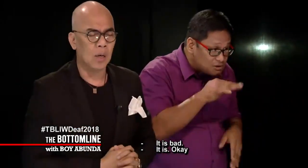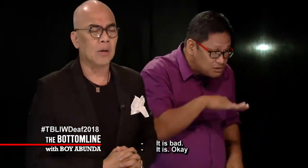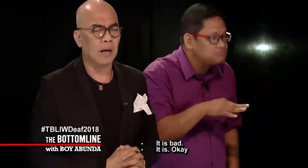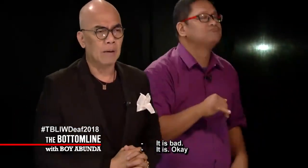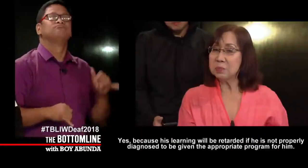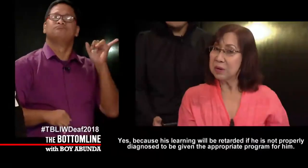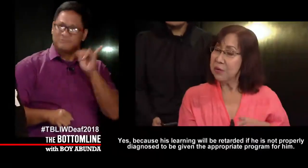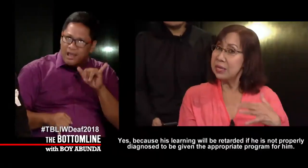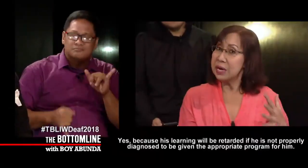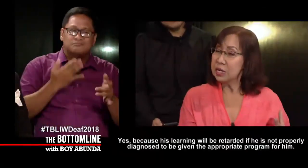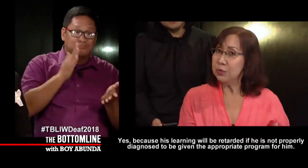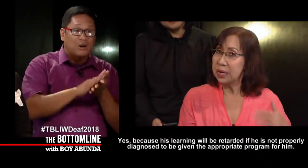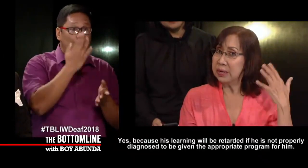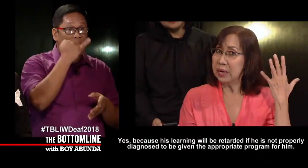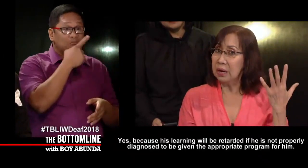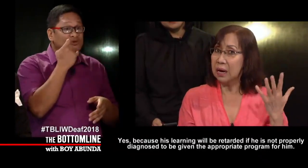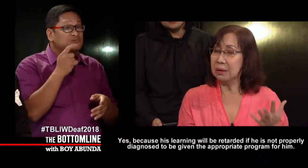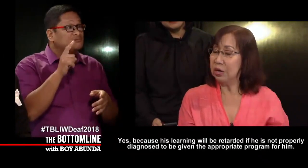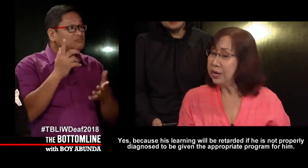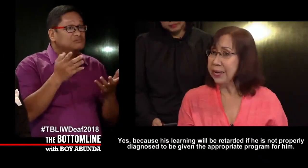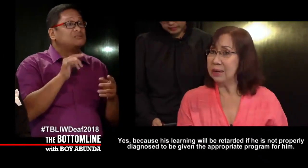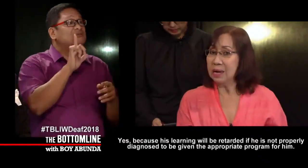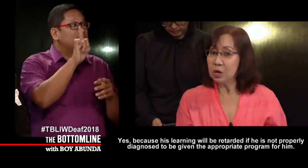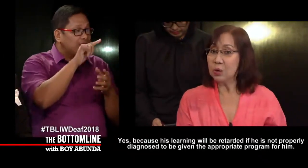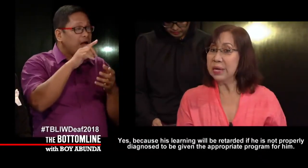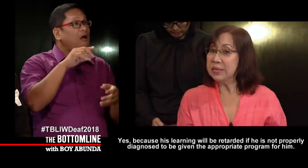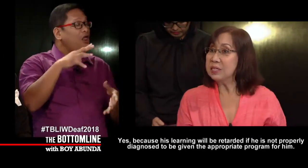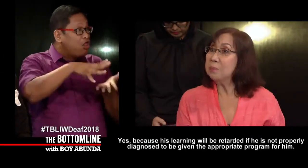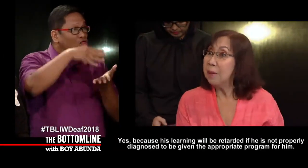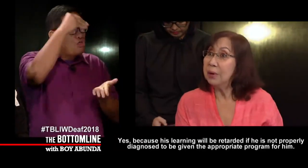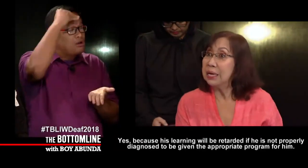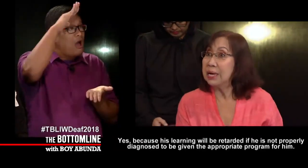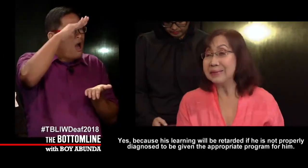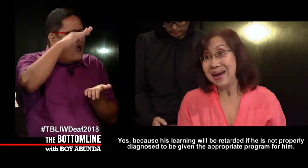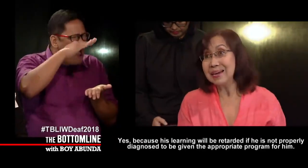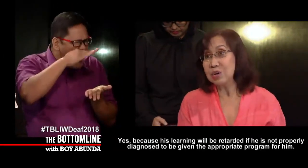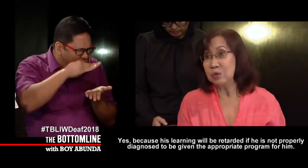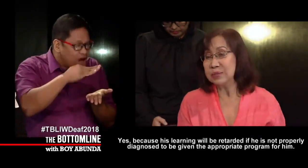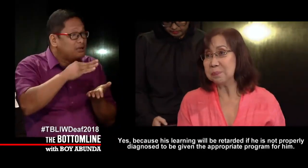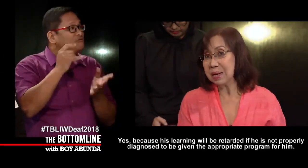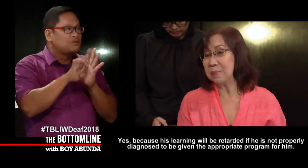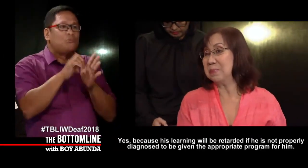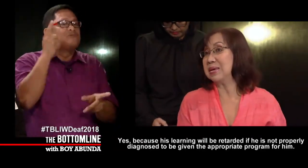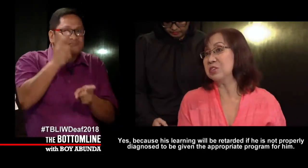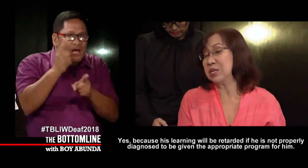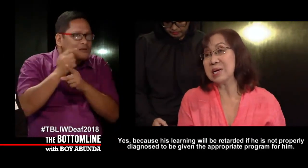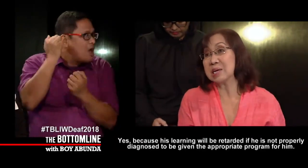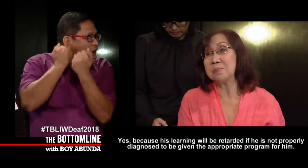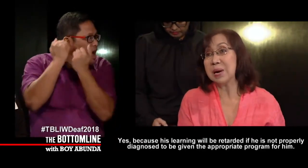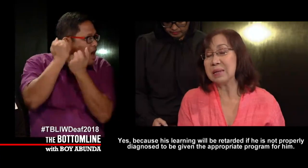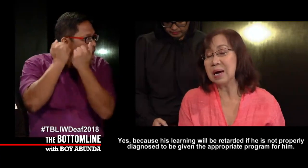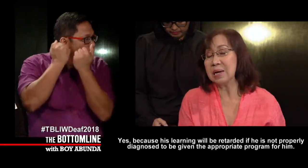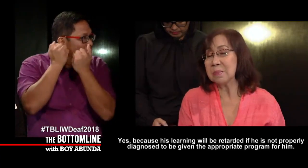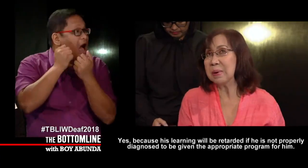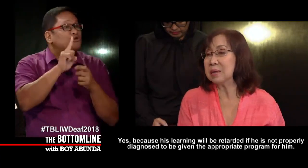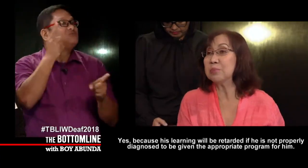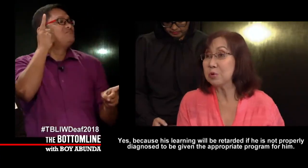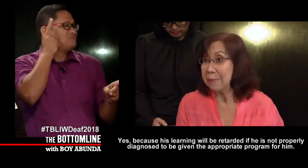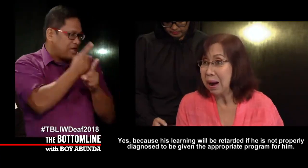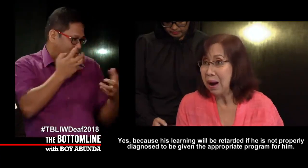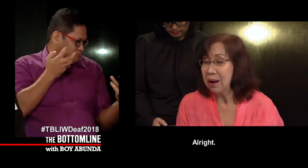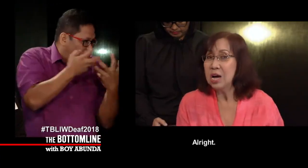is. Okay. Yes, because magre-retard yung kanyang learning kung hindi siya properly diagnosed para mabigyan siya ng